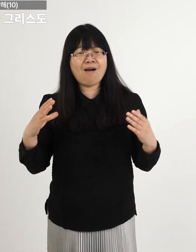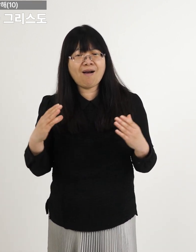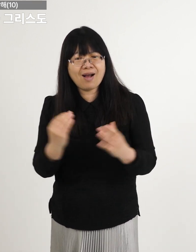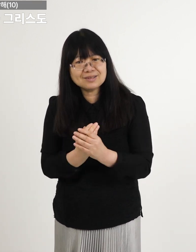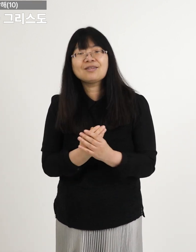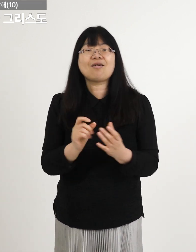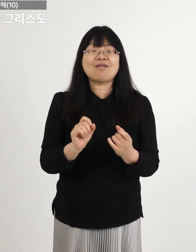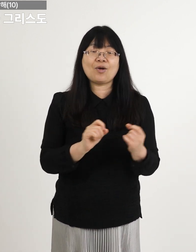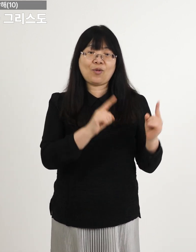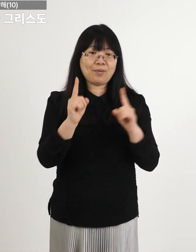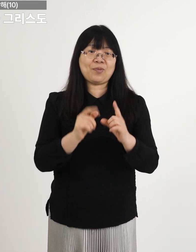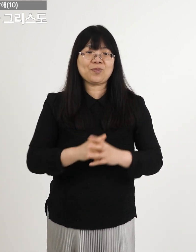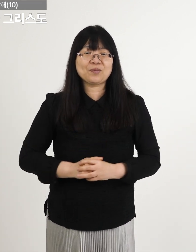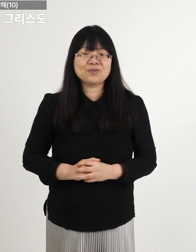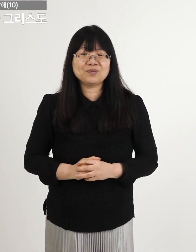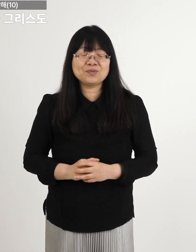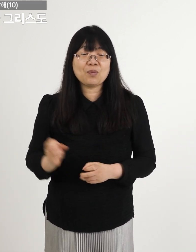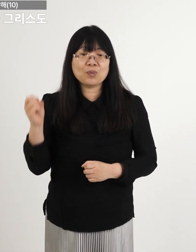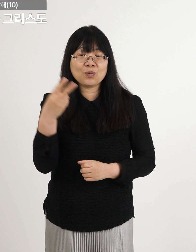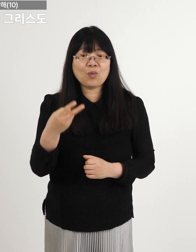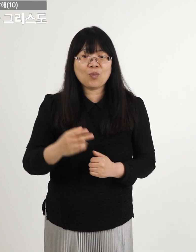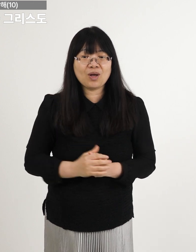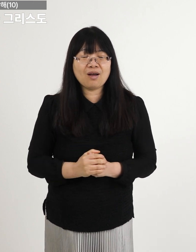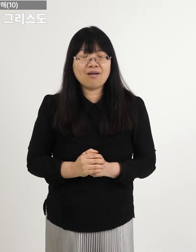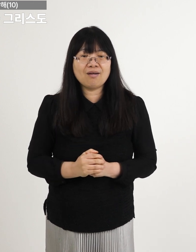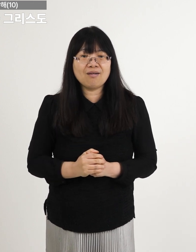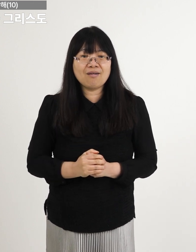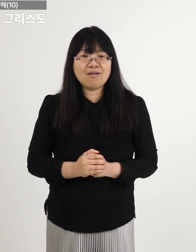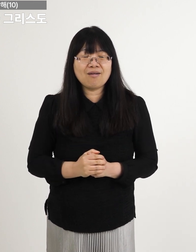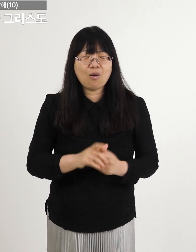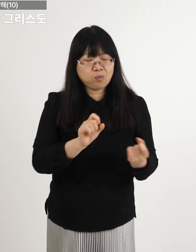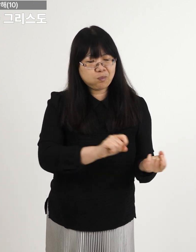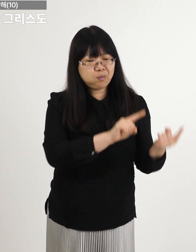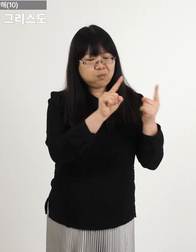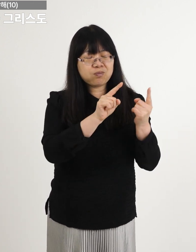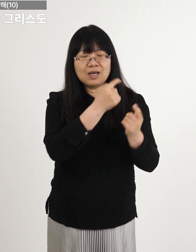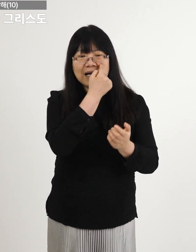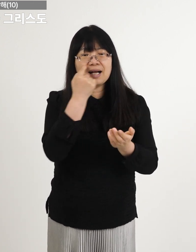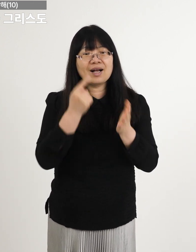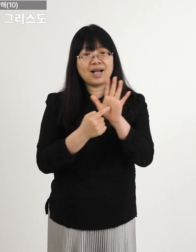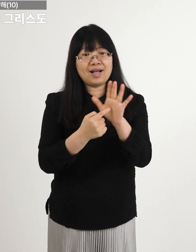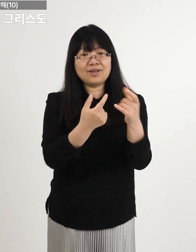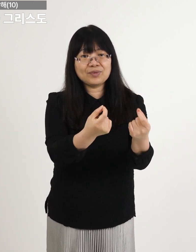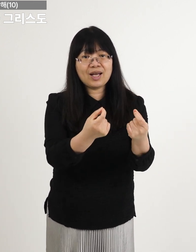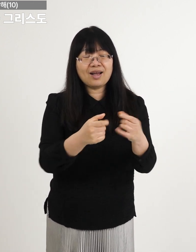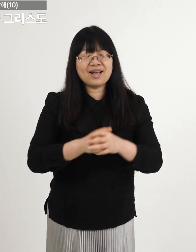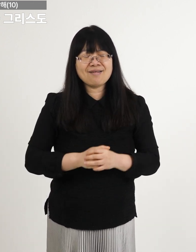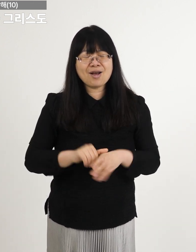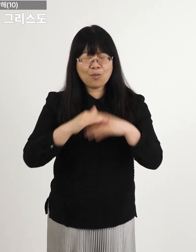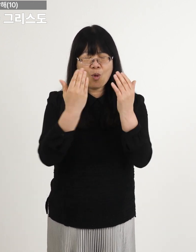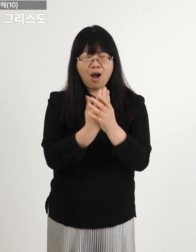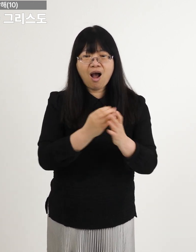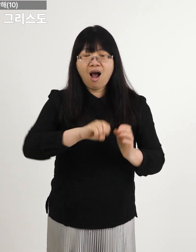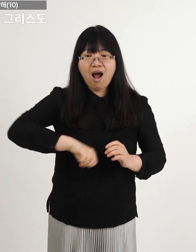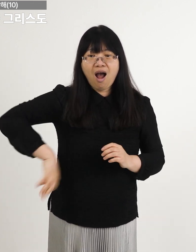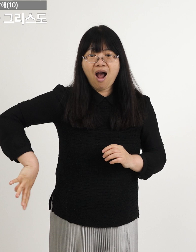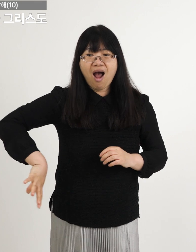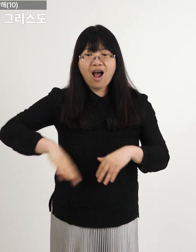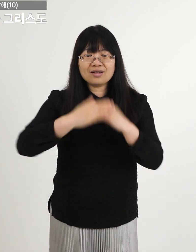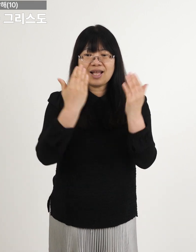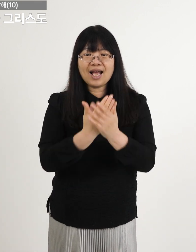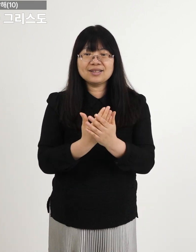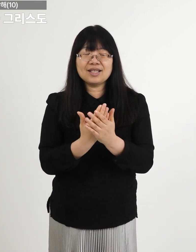완전한 회복 또 부활의 상징입니다. 모든 잃었던 것들이